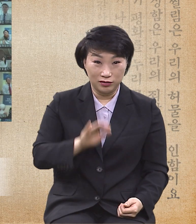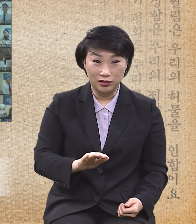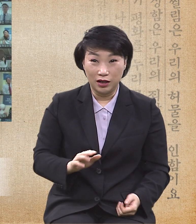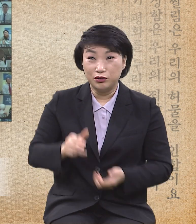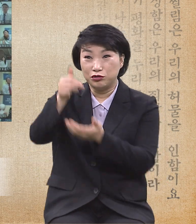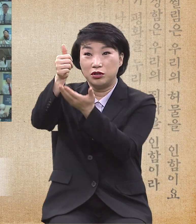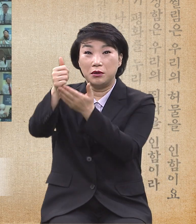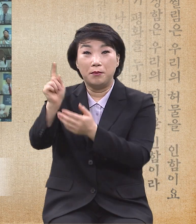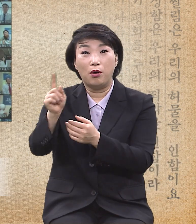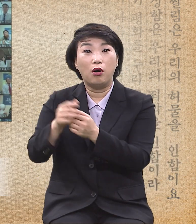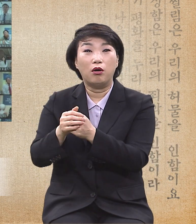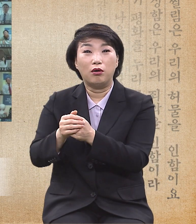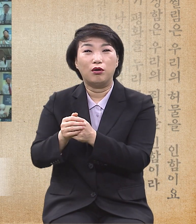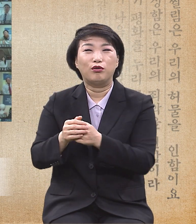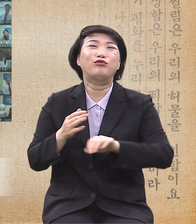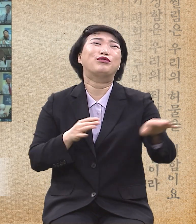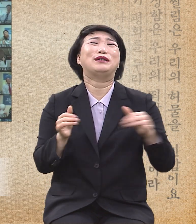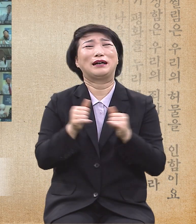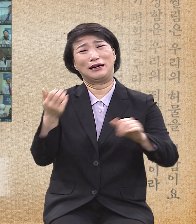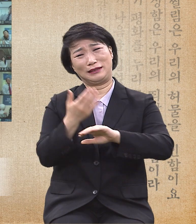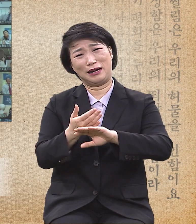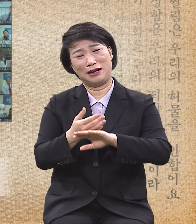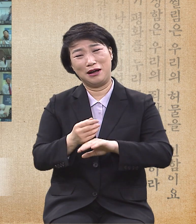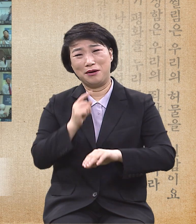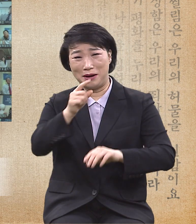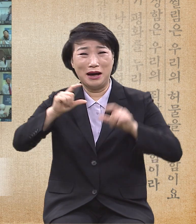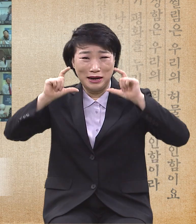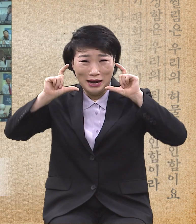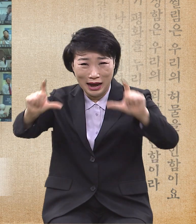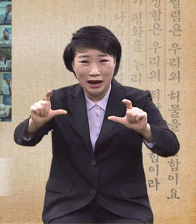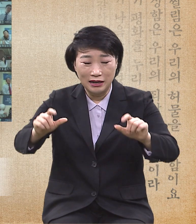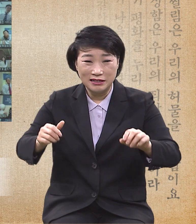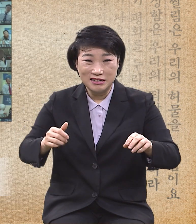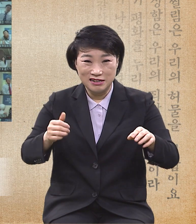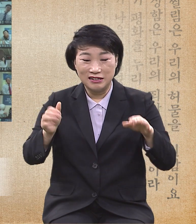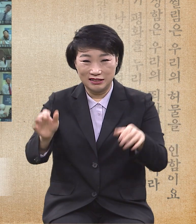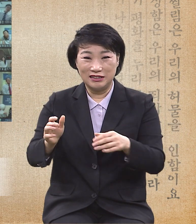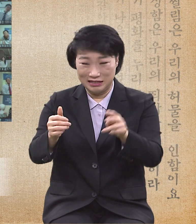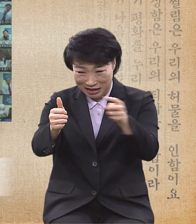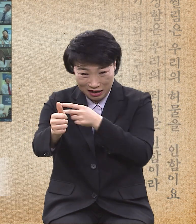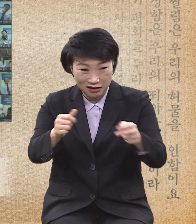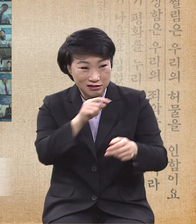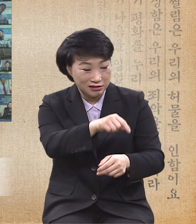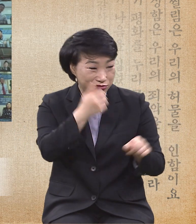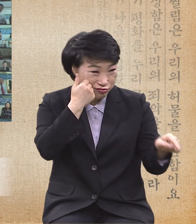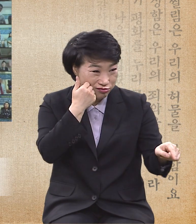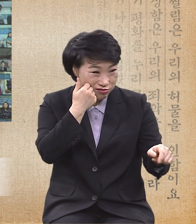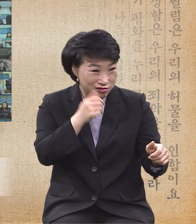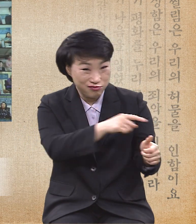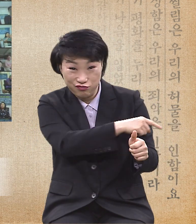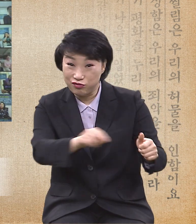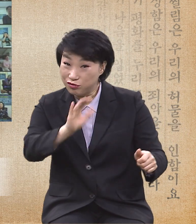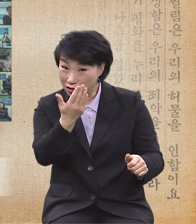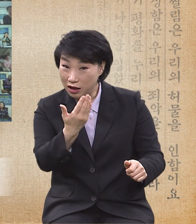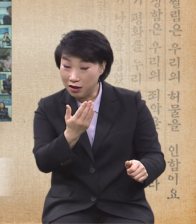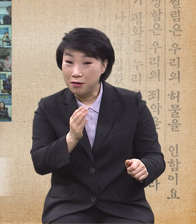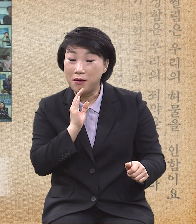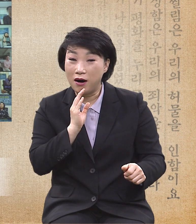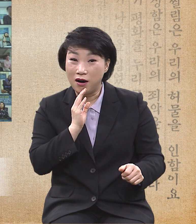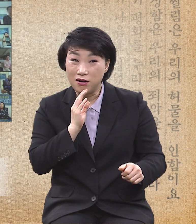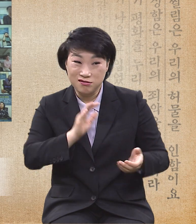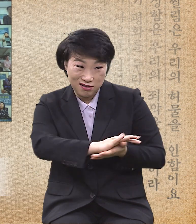그분은 당장이라도 말씀 한마디만 때리는 자를 죽일 수 있고 그들을 없앨 수